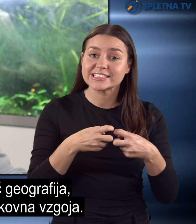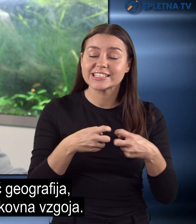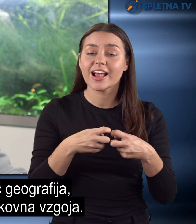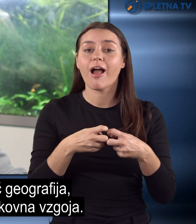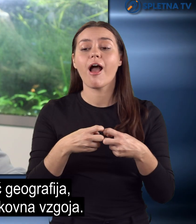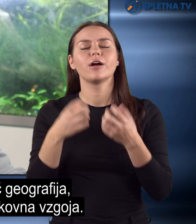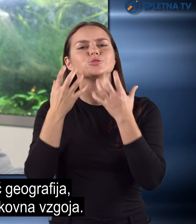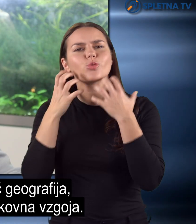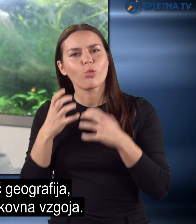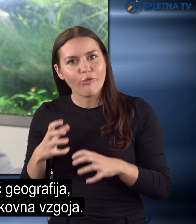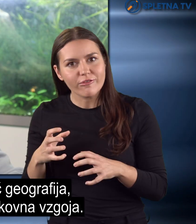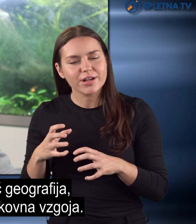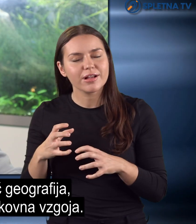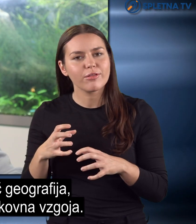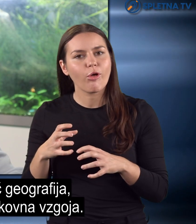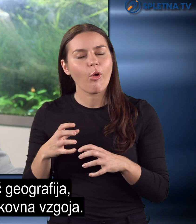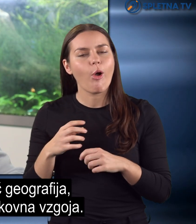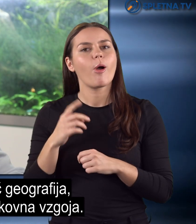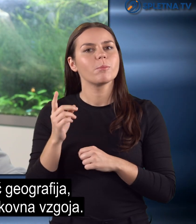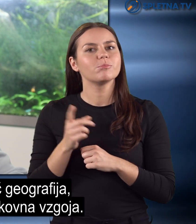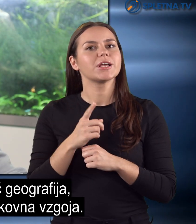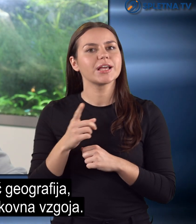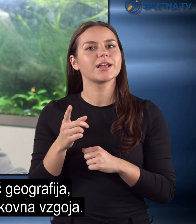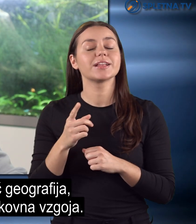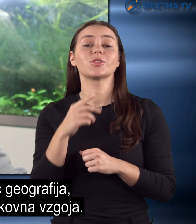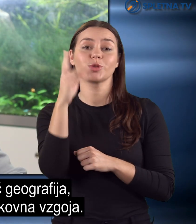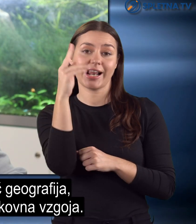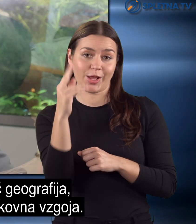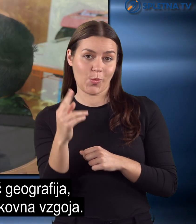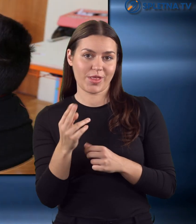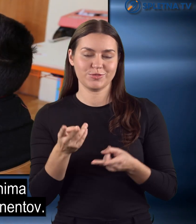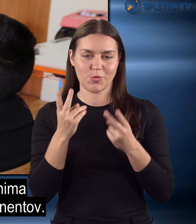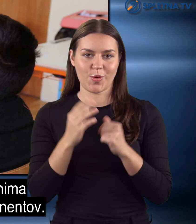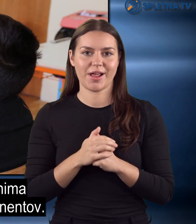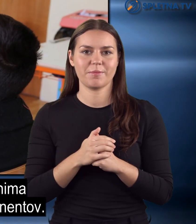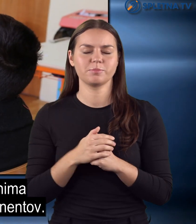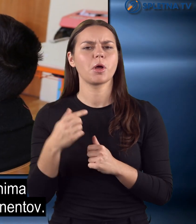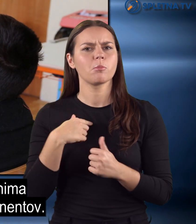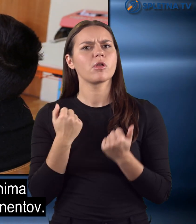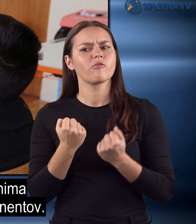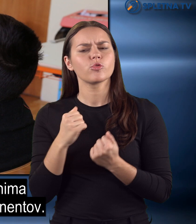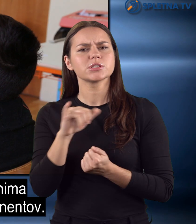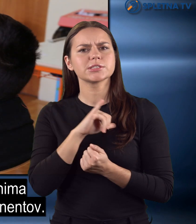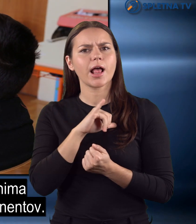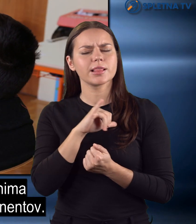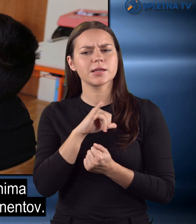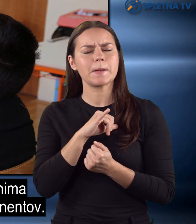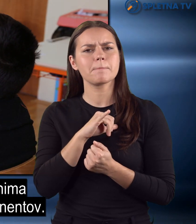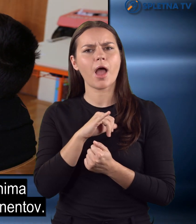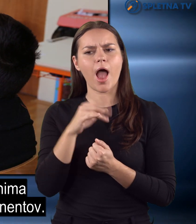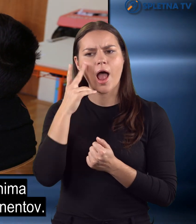fizika, zgodovina in likovna. Me ful zanima glede